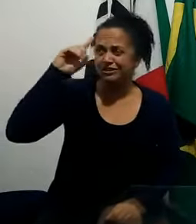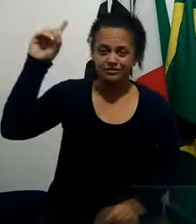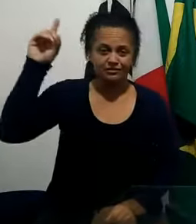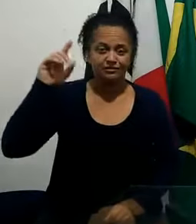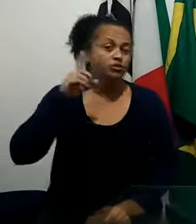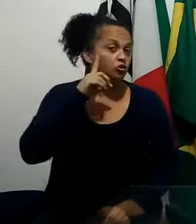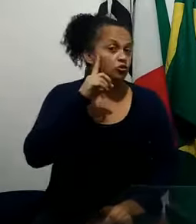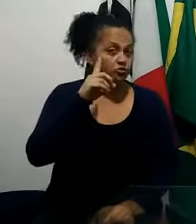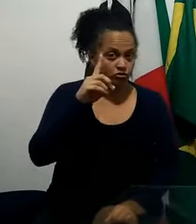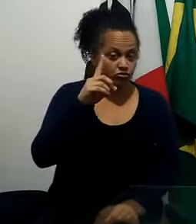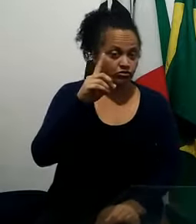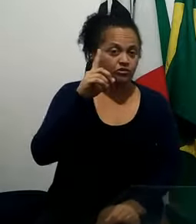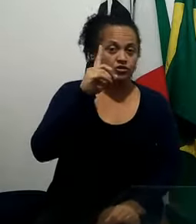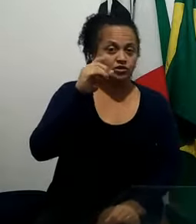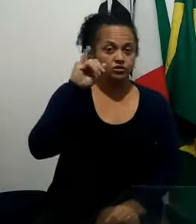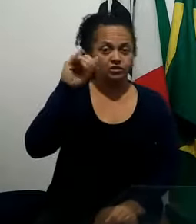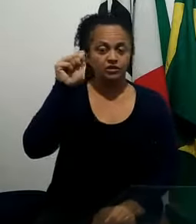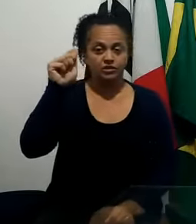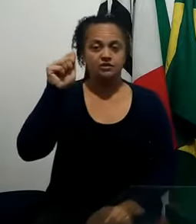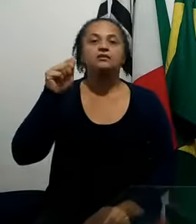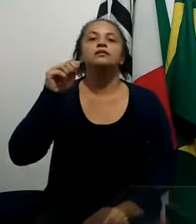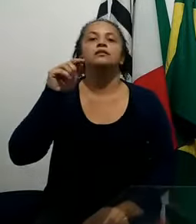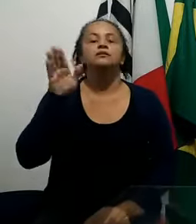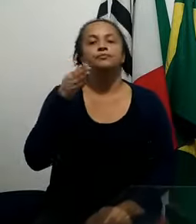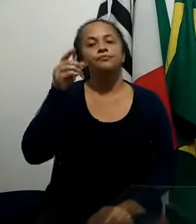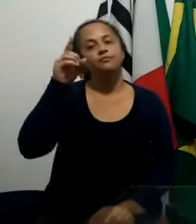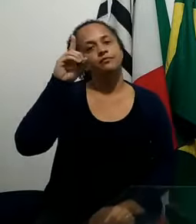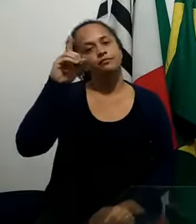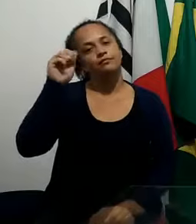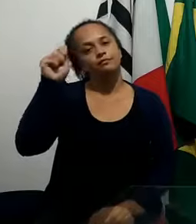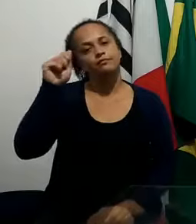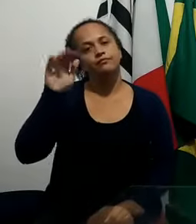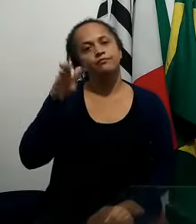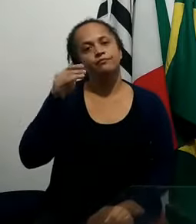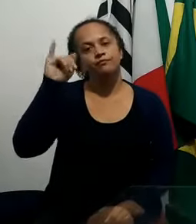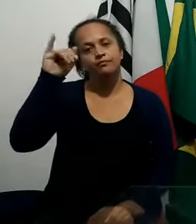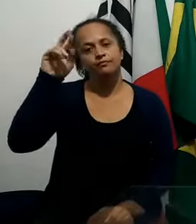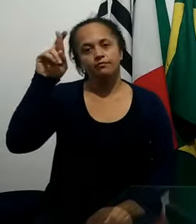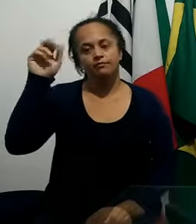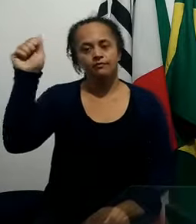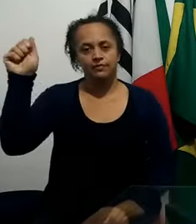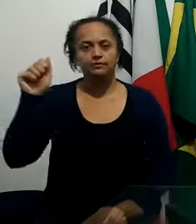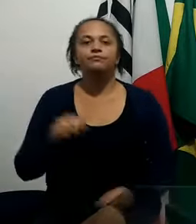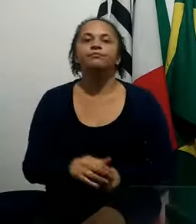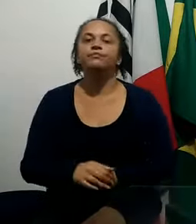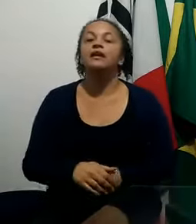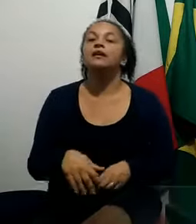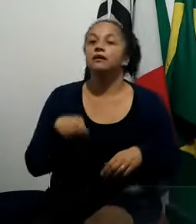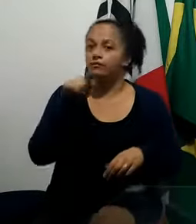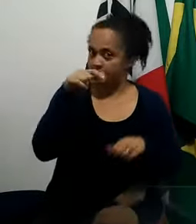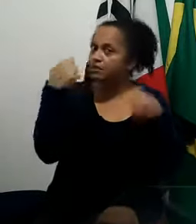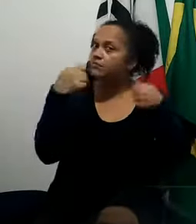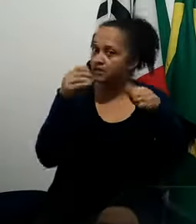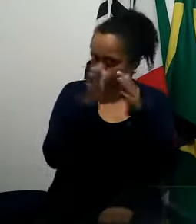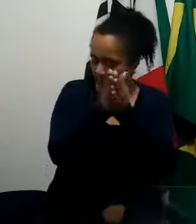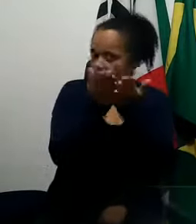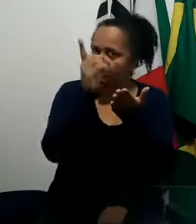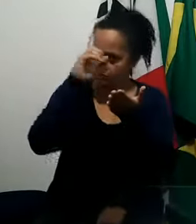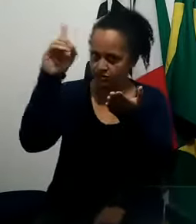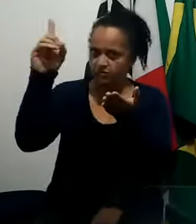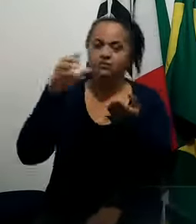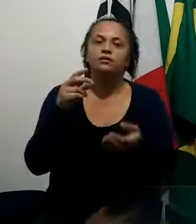10, e também ler Daniel, o livro do profeta Daniel, no Velho Testamento, capítulo 12,